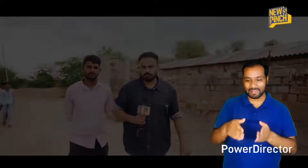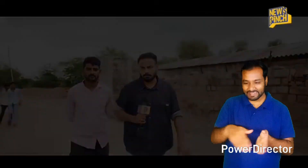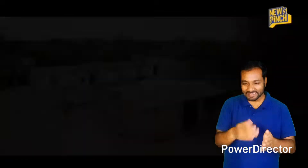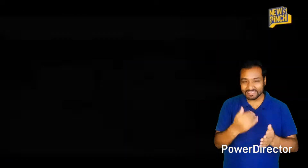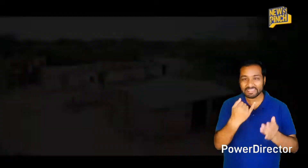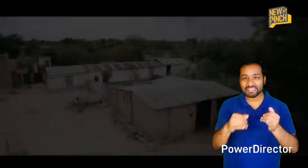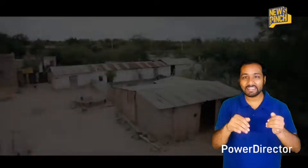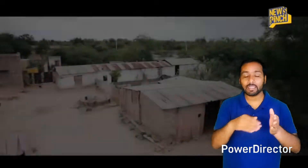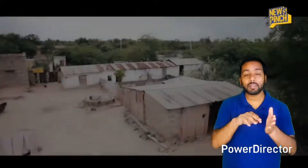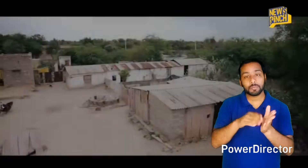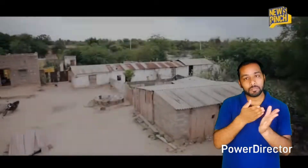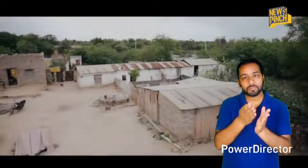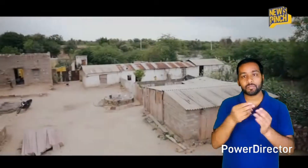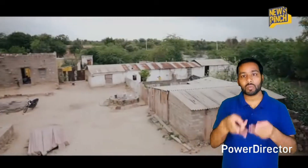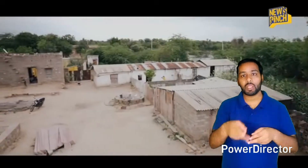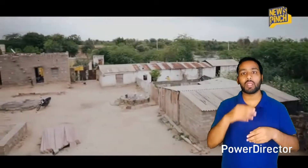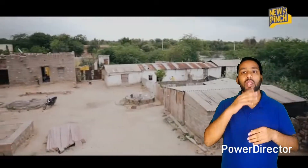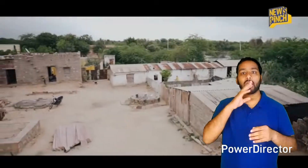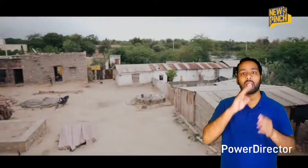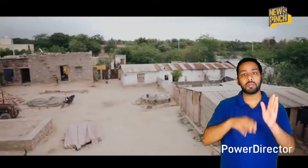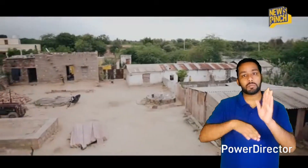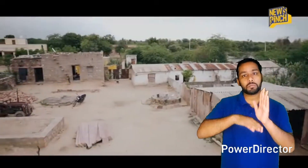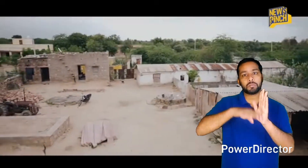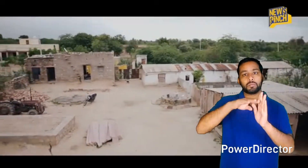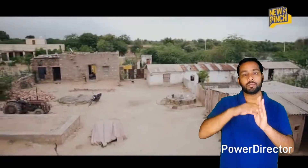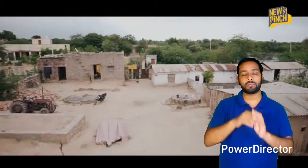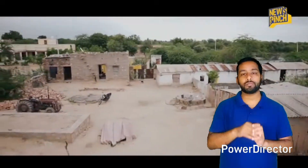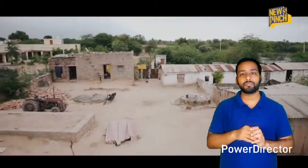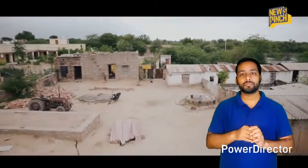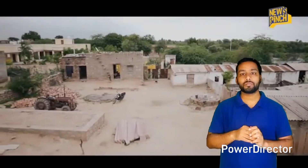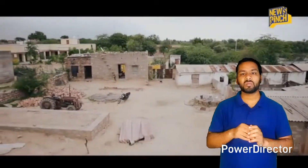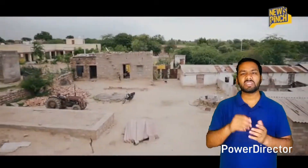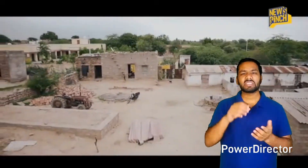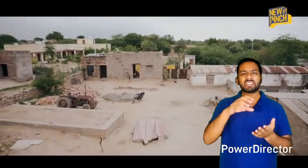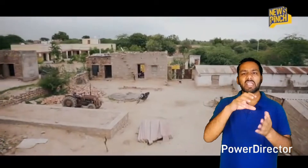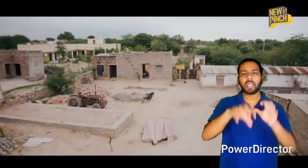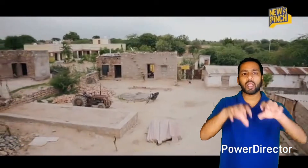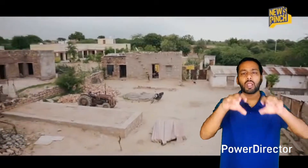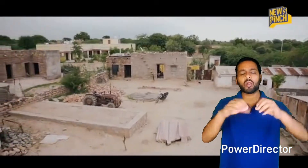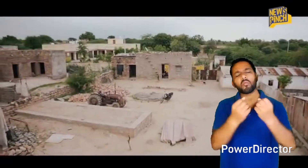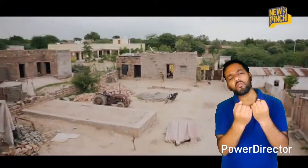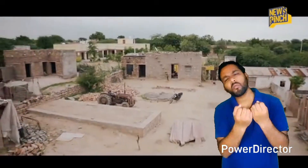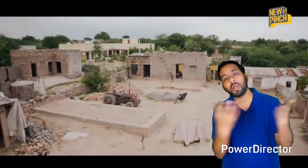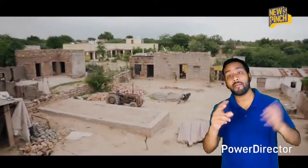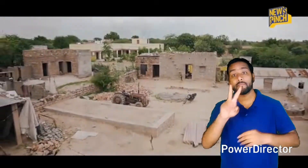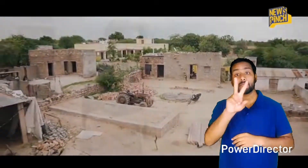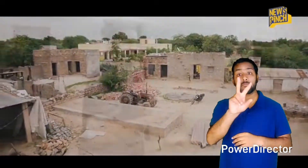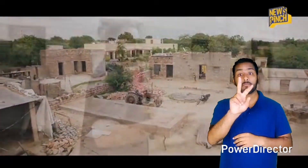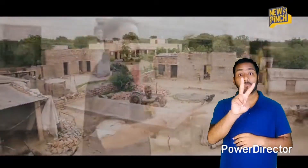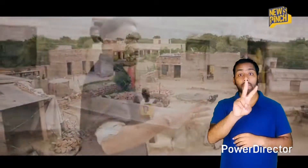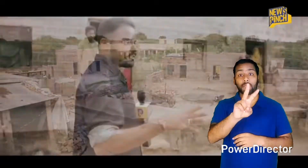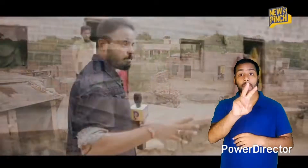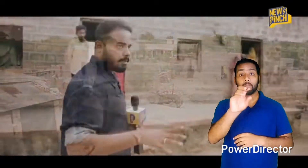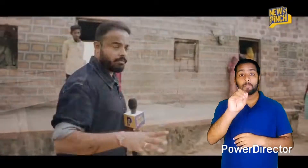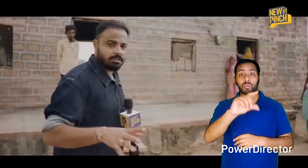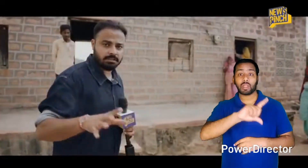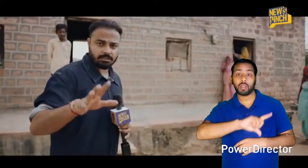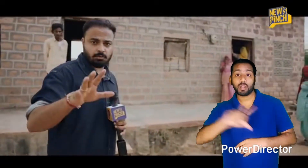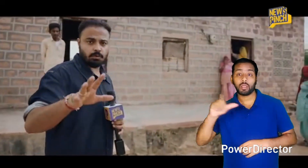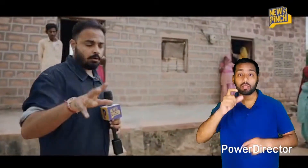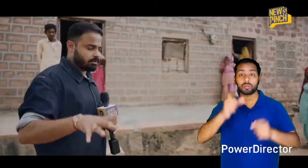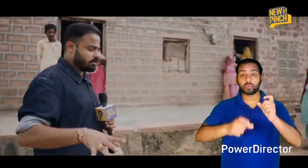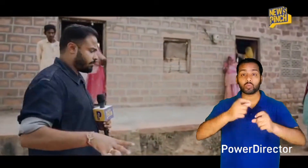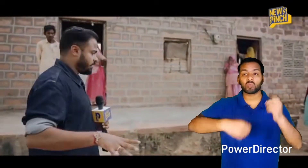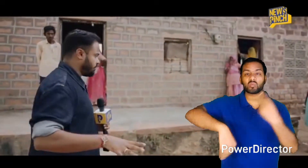अराबा पुरोहितान, और आप ऐसे समझिए कि दर्जनों गांव, 20 लाख की आबादी, तकरीबन 2 मिलियन लोग इससे प्रभावित